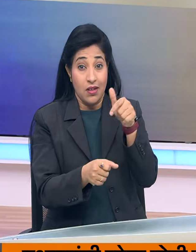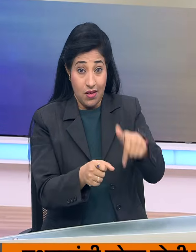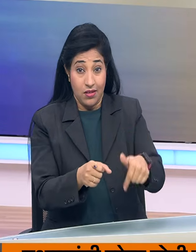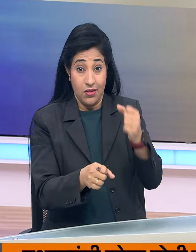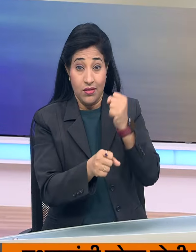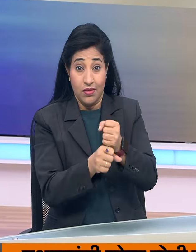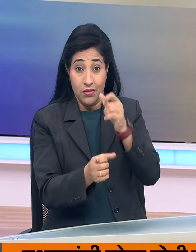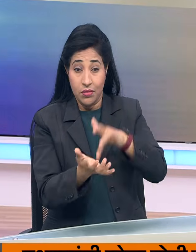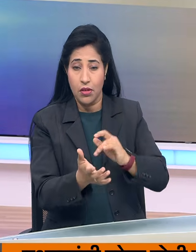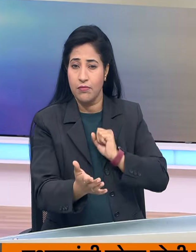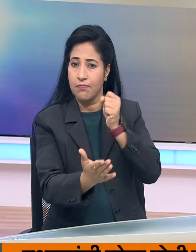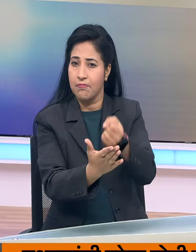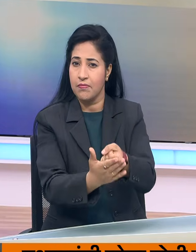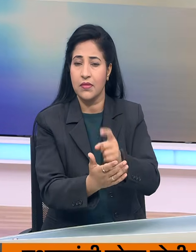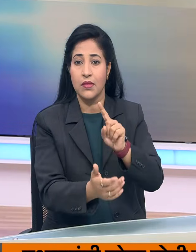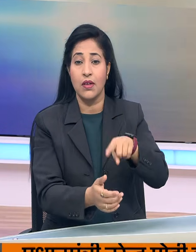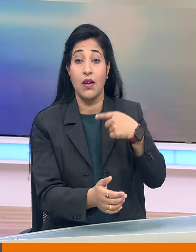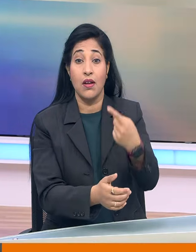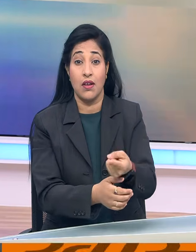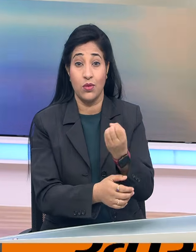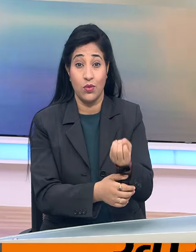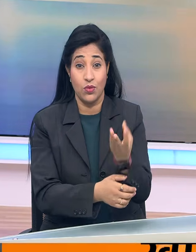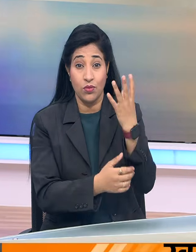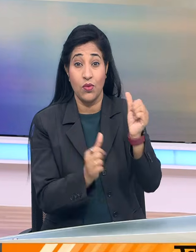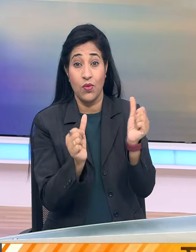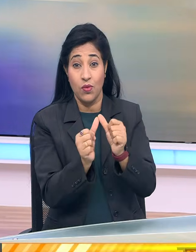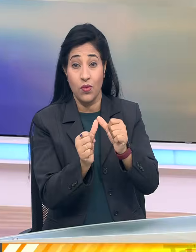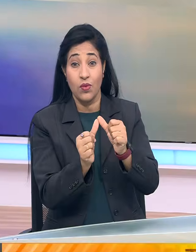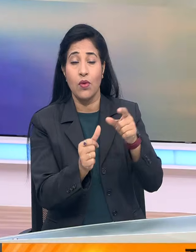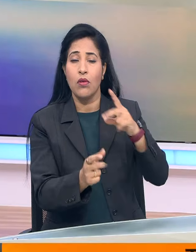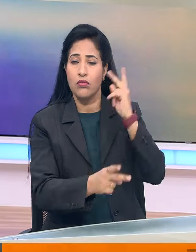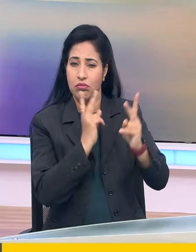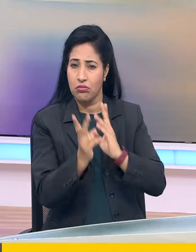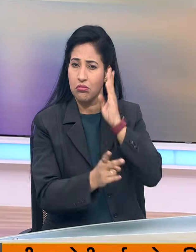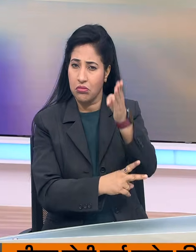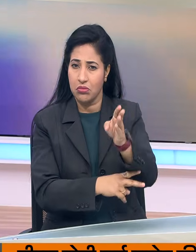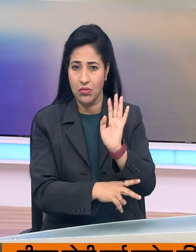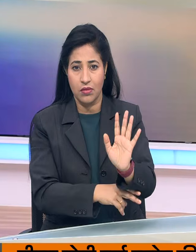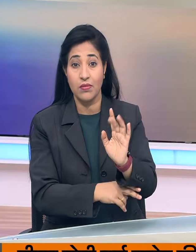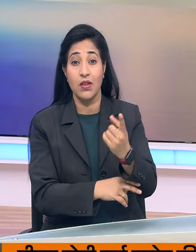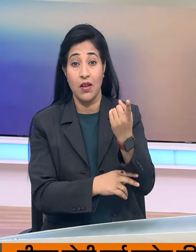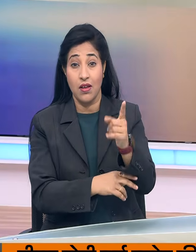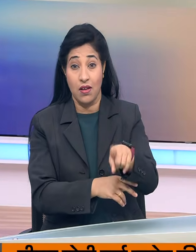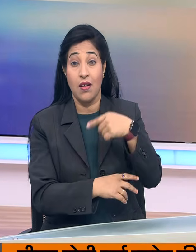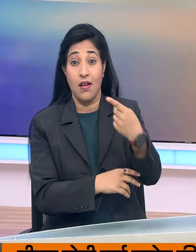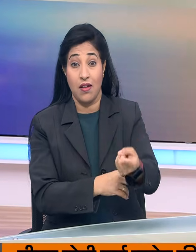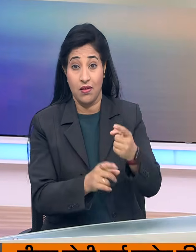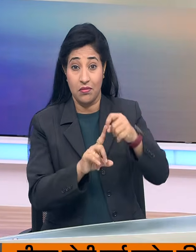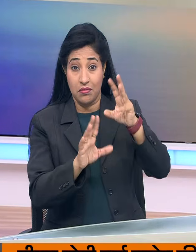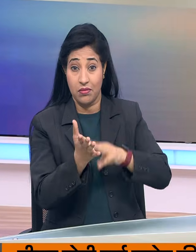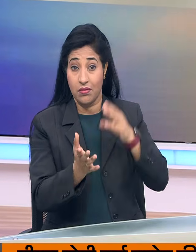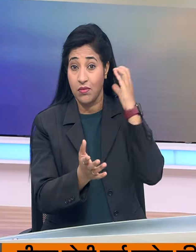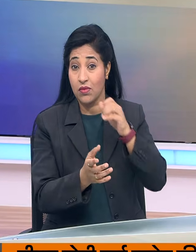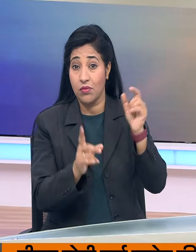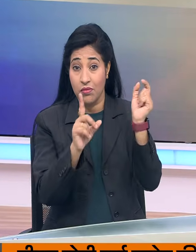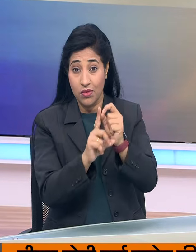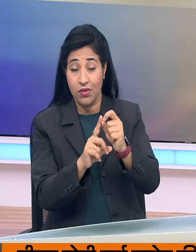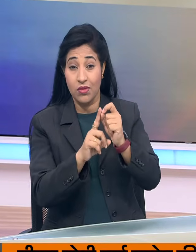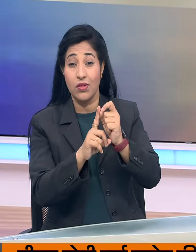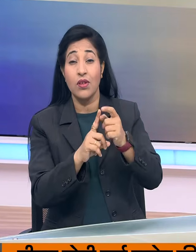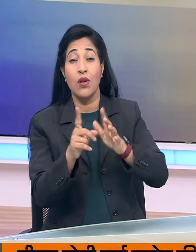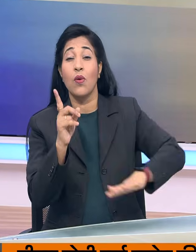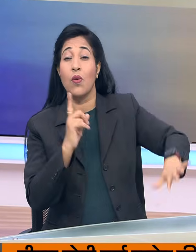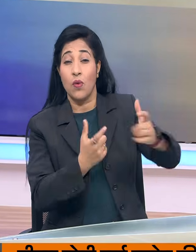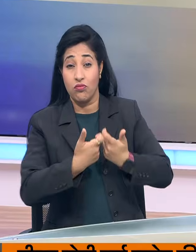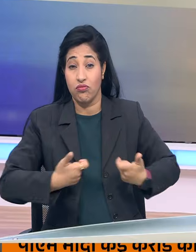वो गंगटोक पहुंचेंगे और कल सुबह ऑर्किडेरियम का दौरा करेंगे। कल ही पीएम मोदी पालजोर स्टेडियम में स्वर्ण